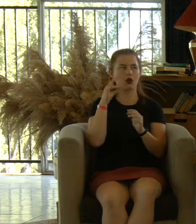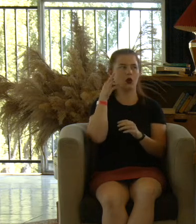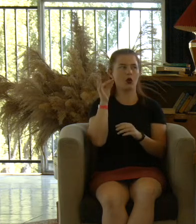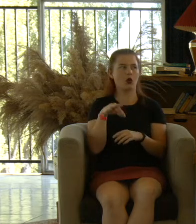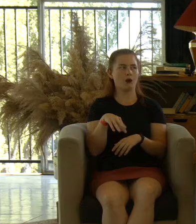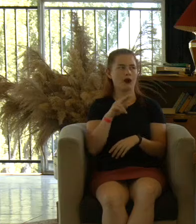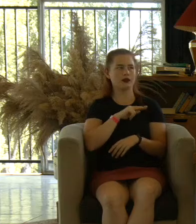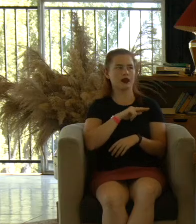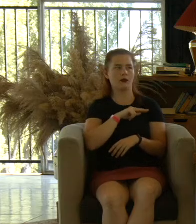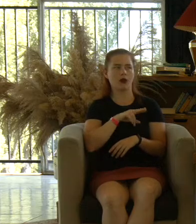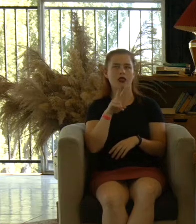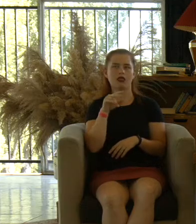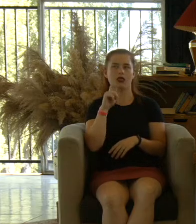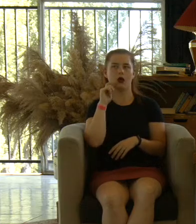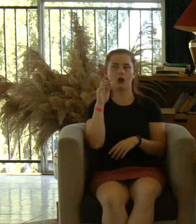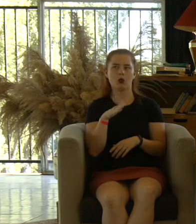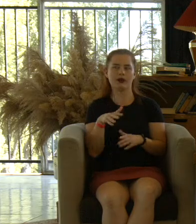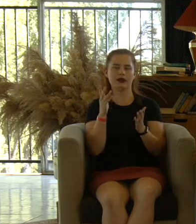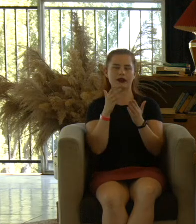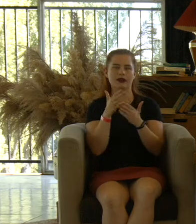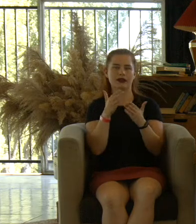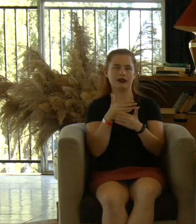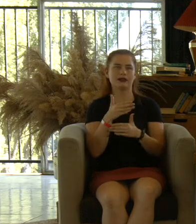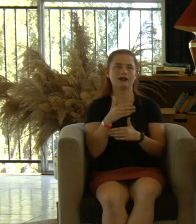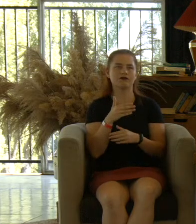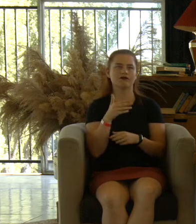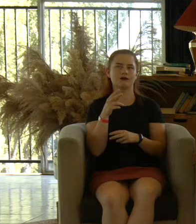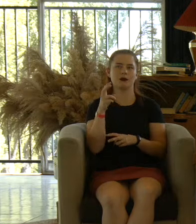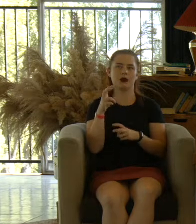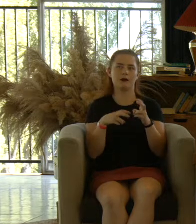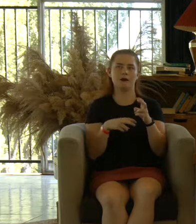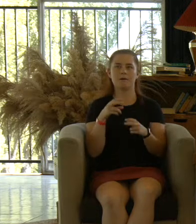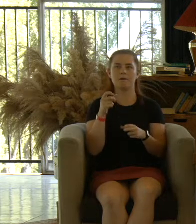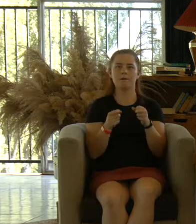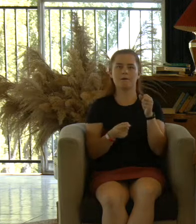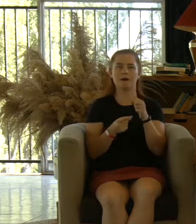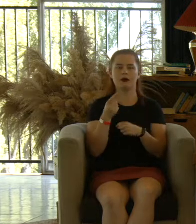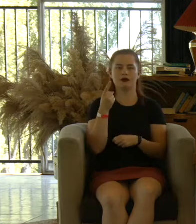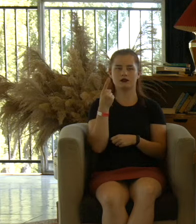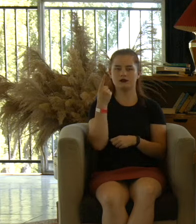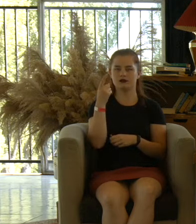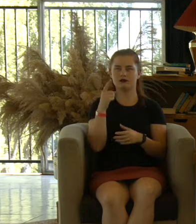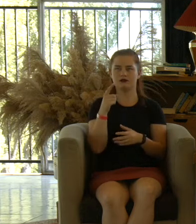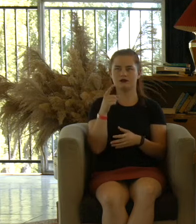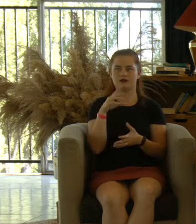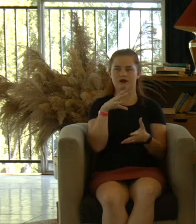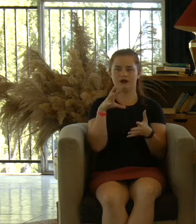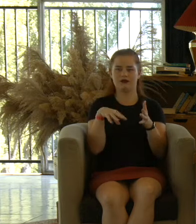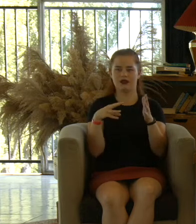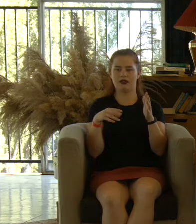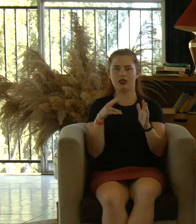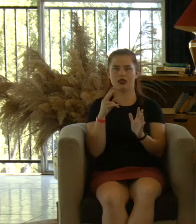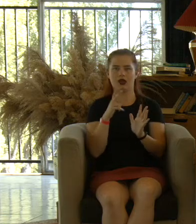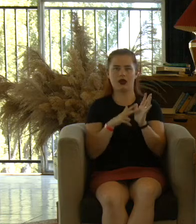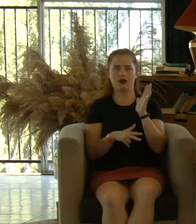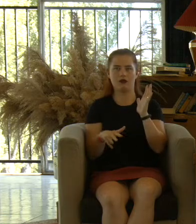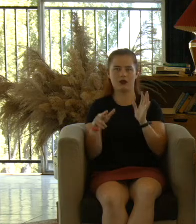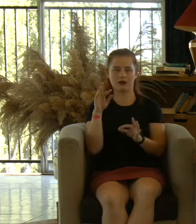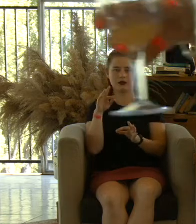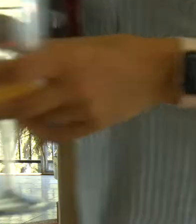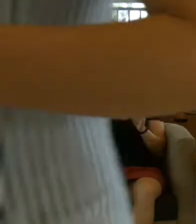украинских винных предприятиях. И один раз к ним попал урожай. Урожай состоял на 80% из